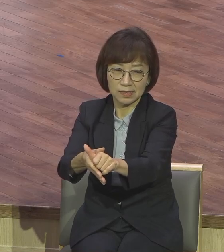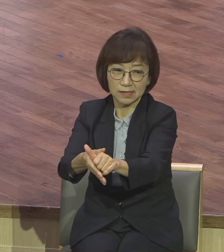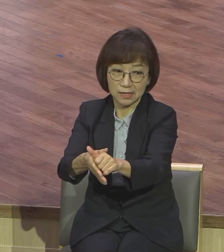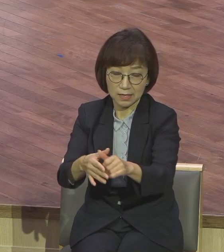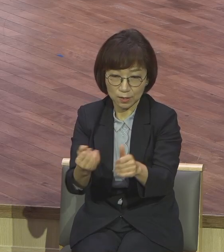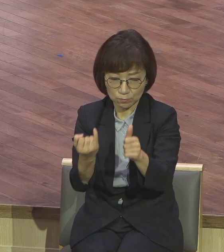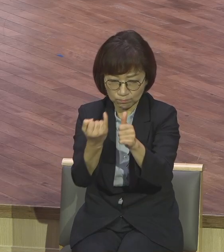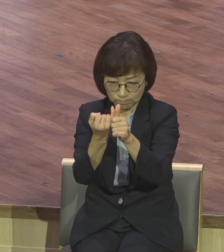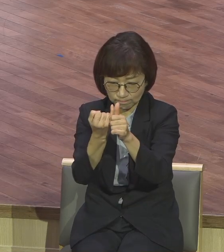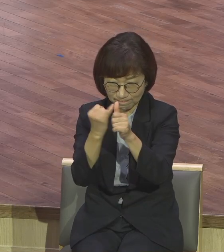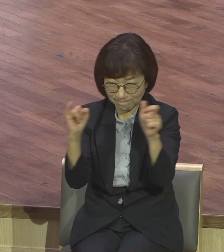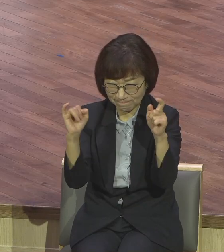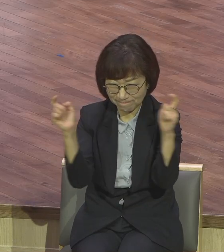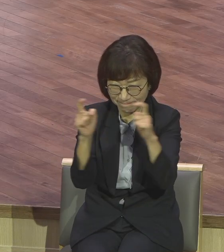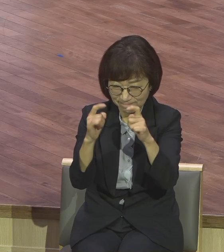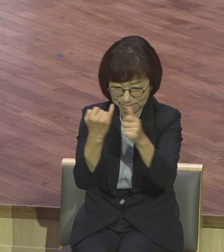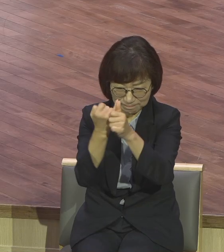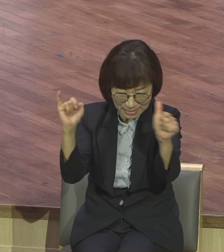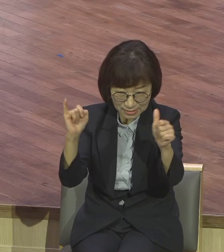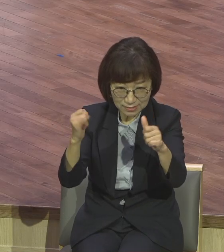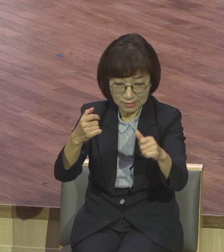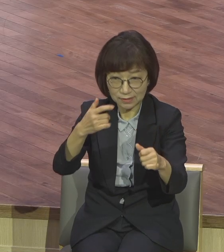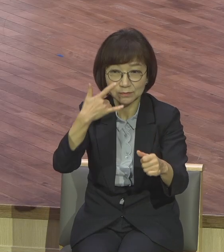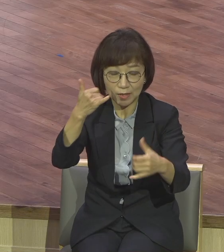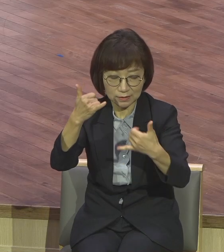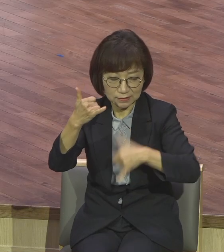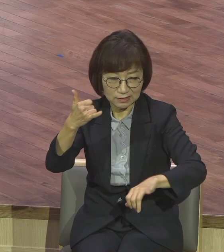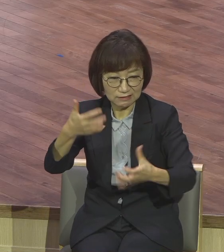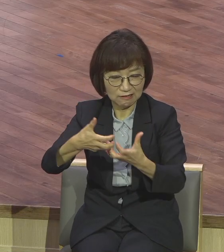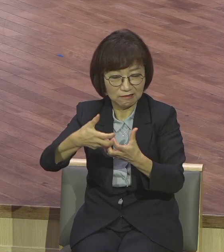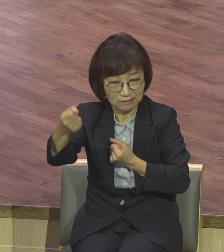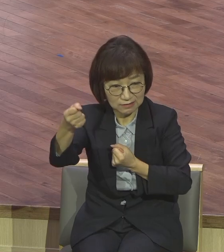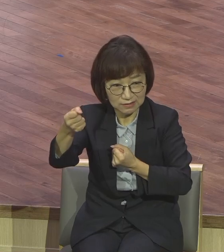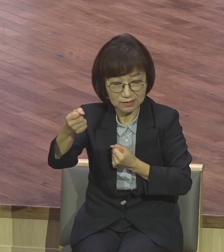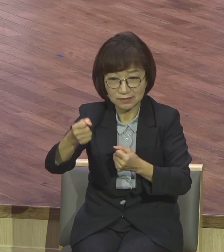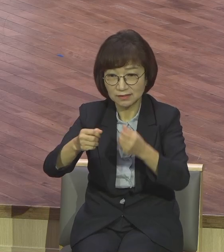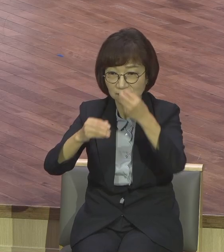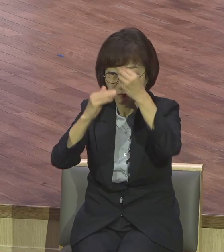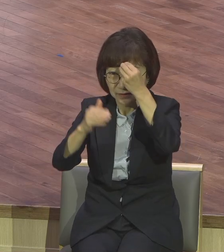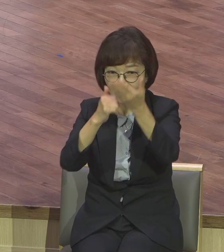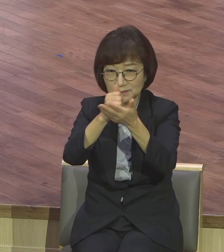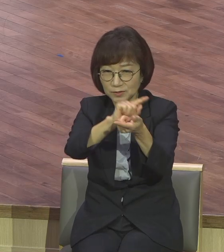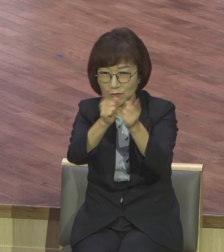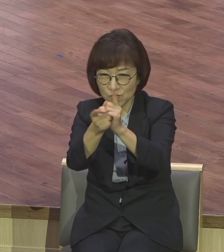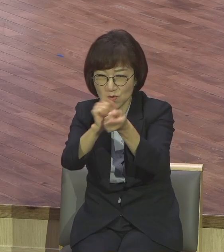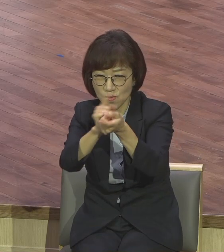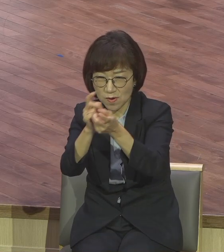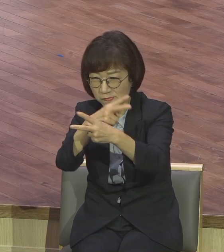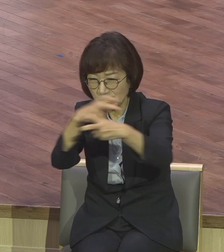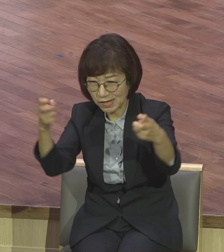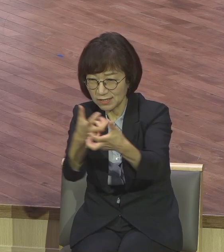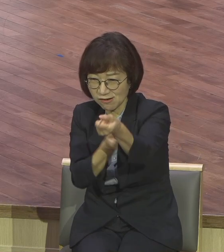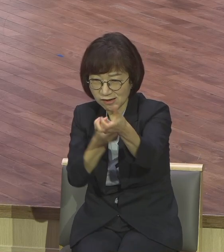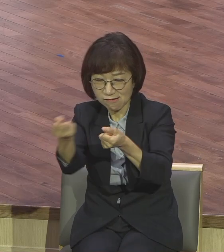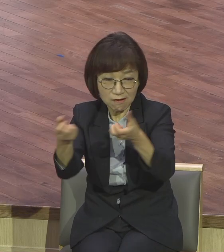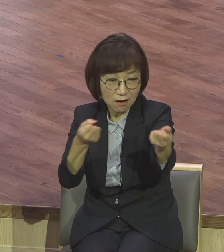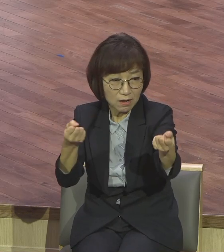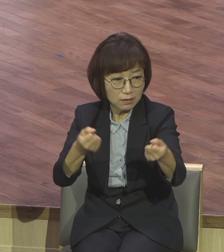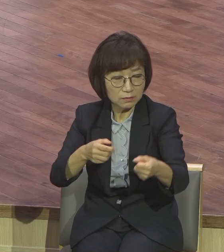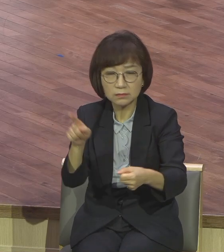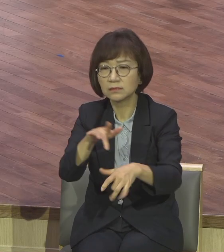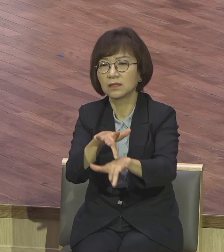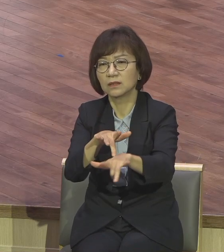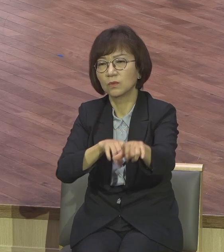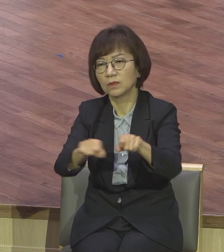부부관계를 갈라놓고 부자관계를 갈라놓고 어떻게 쓰든지 성도간의 관계를 갈라놓는 이 일을